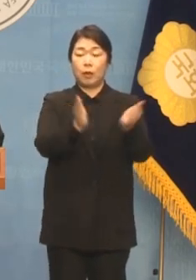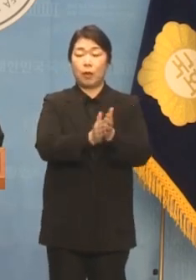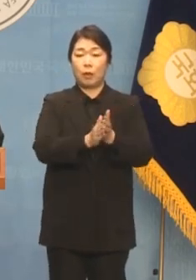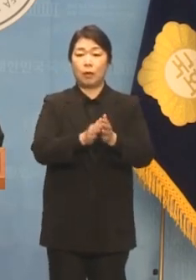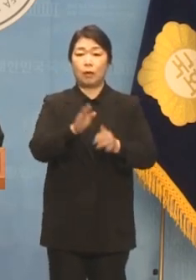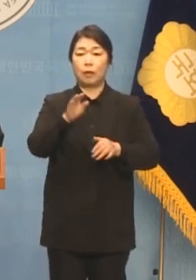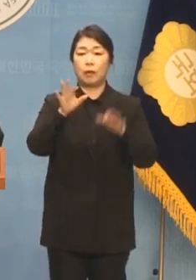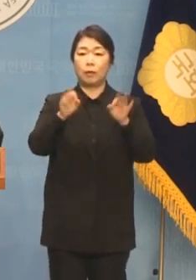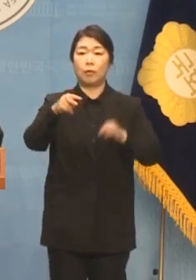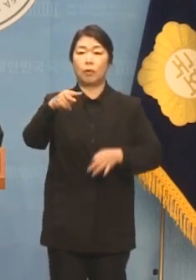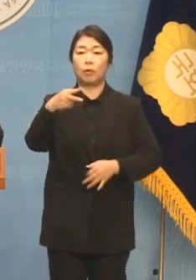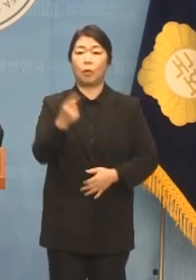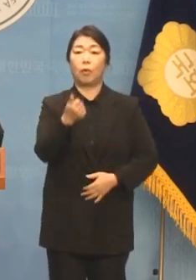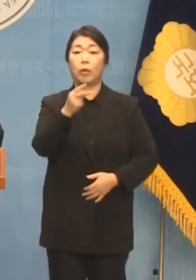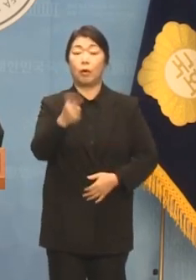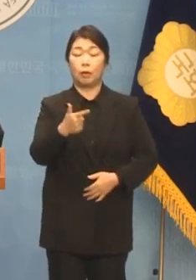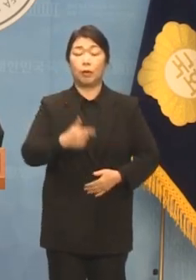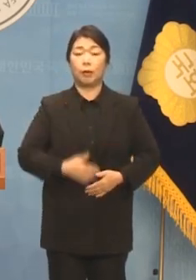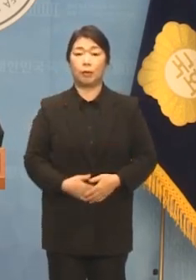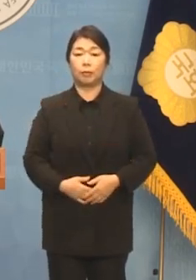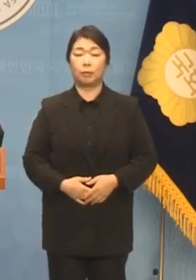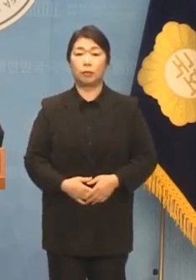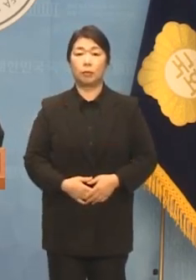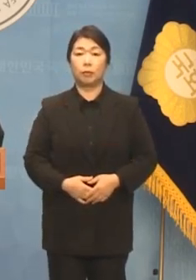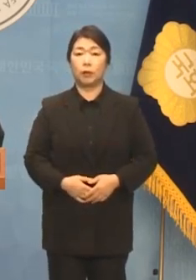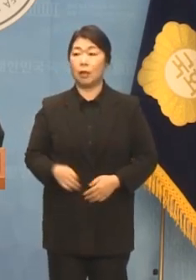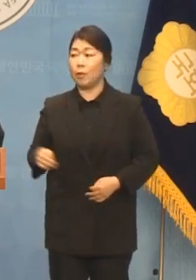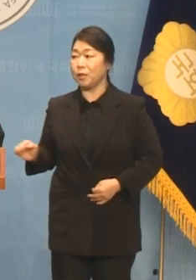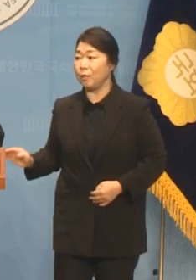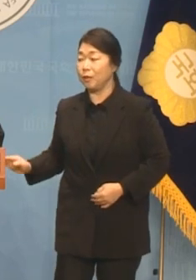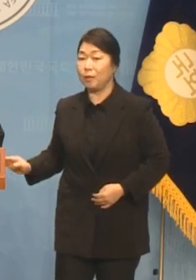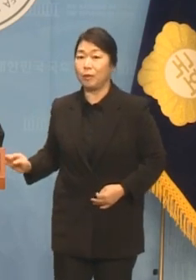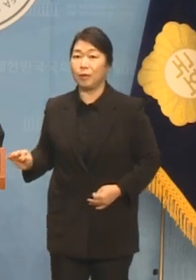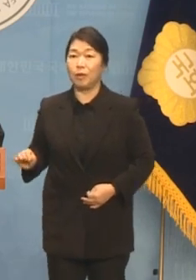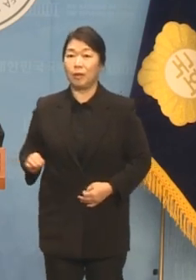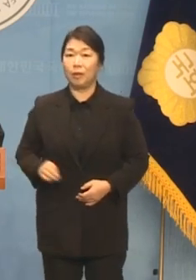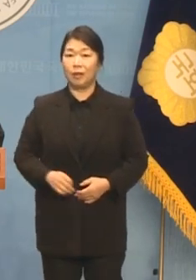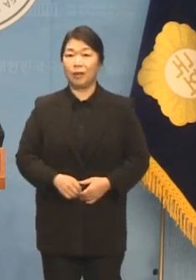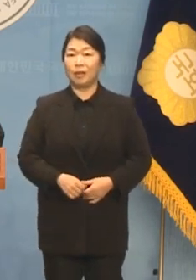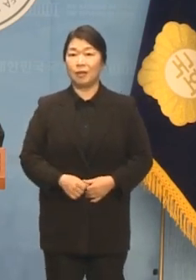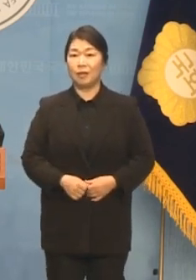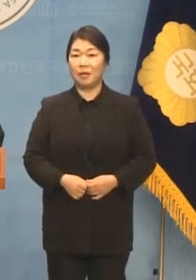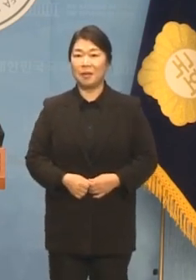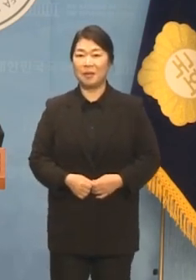두 건입니다 국민에게 아웃당한